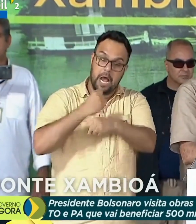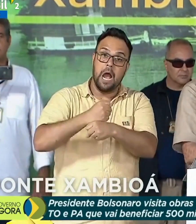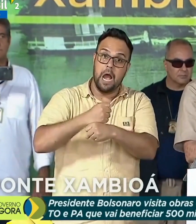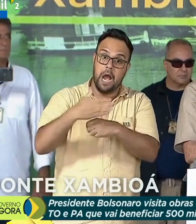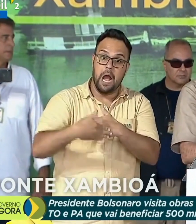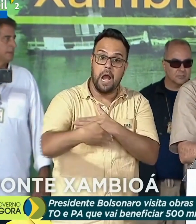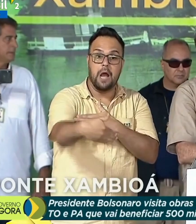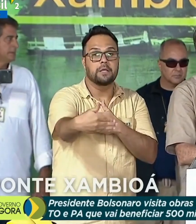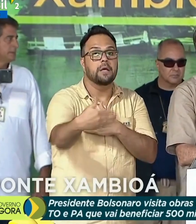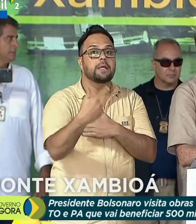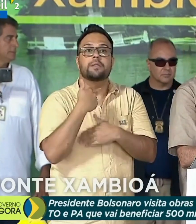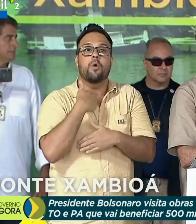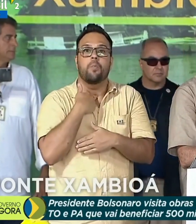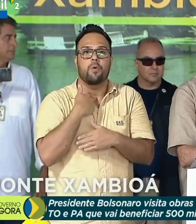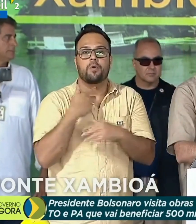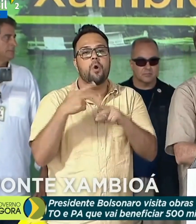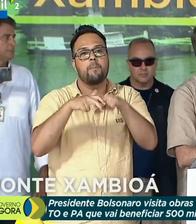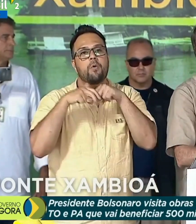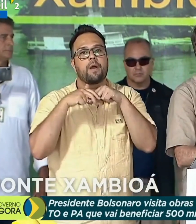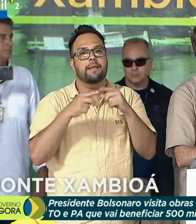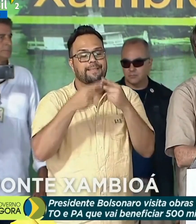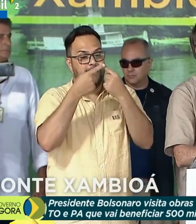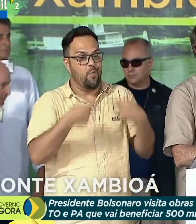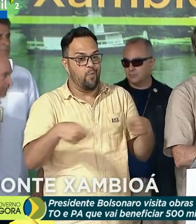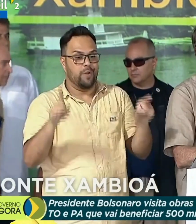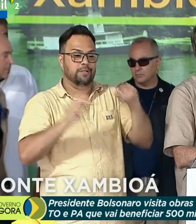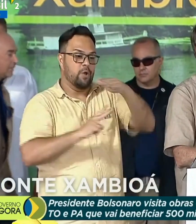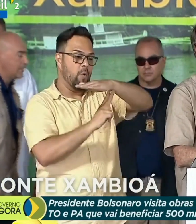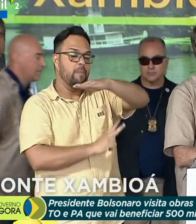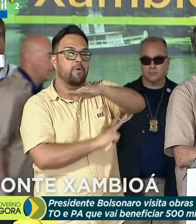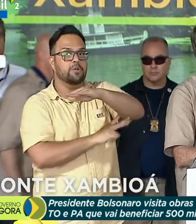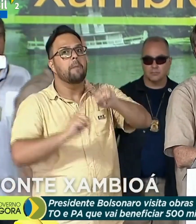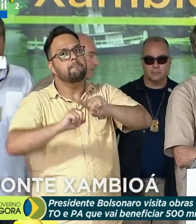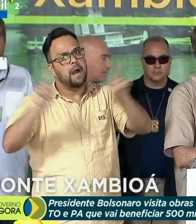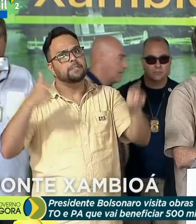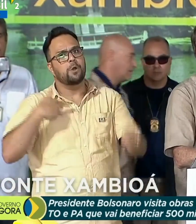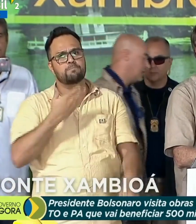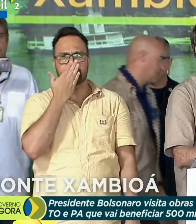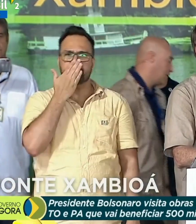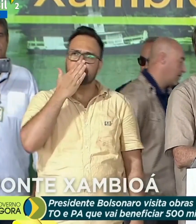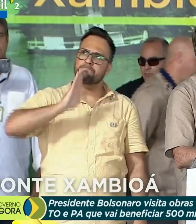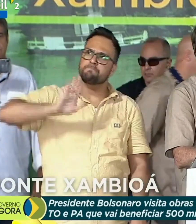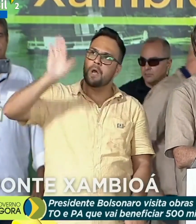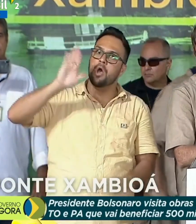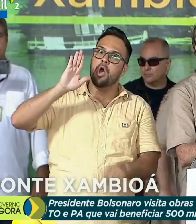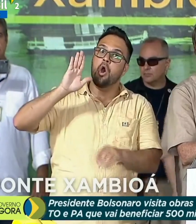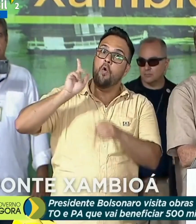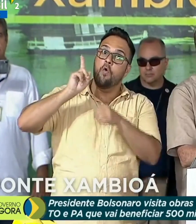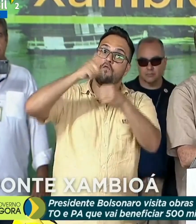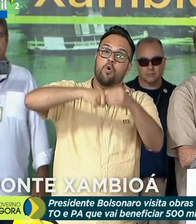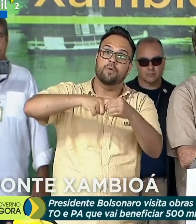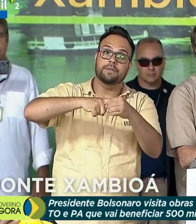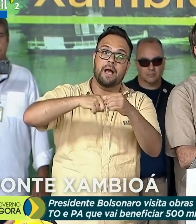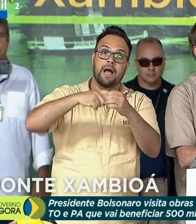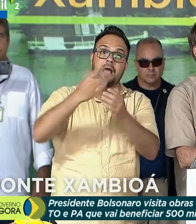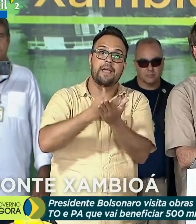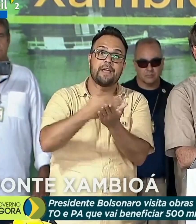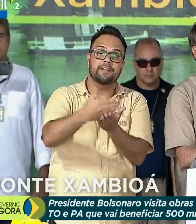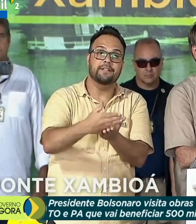estar por ocasião da inauguração da ponte, mas me comprometo a voltar no início de 23